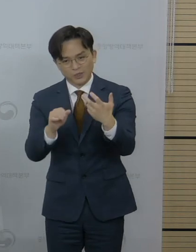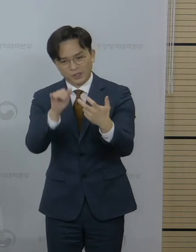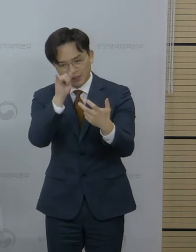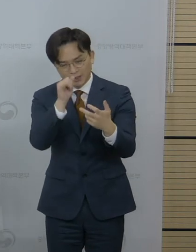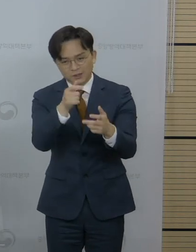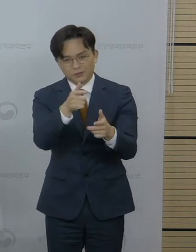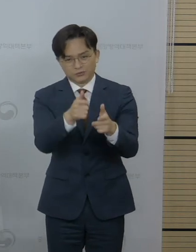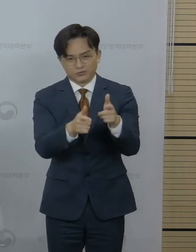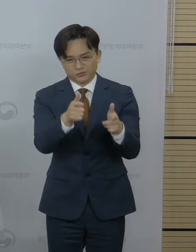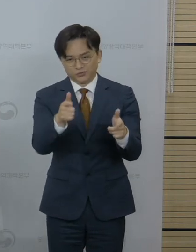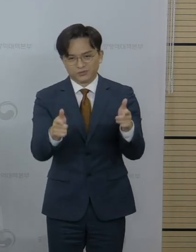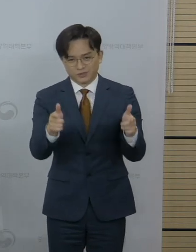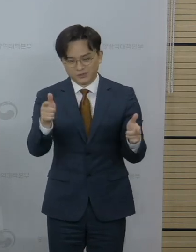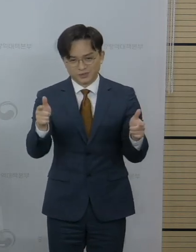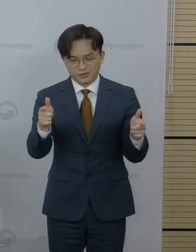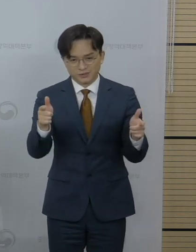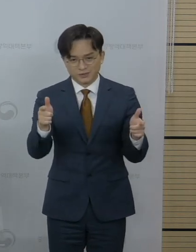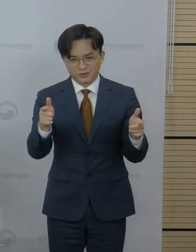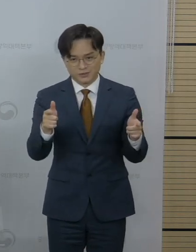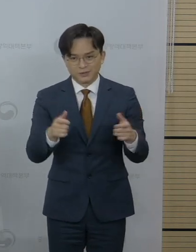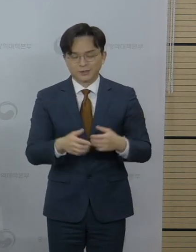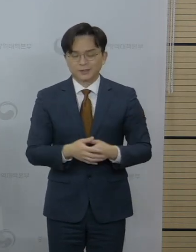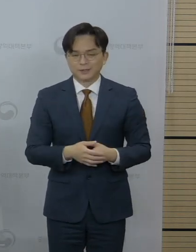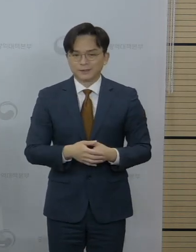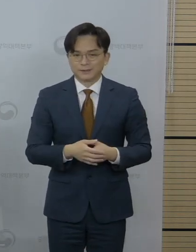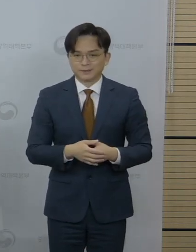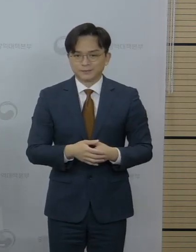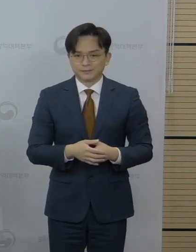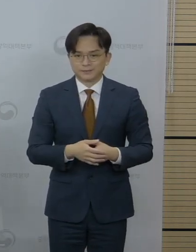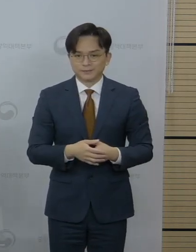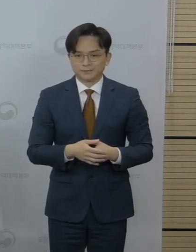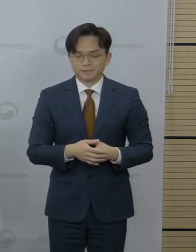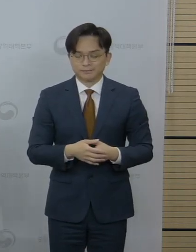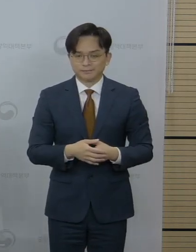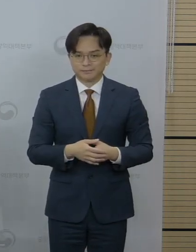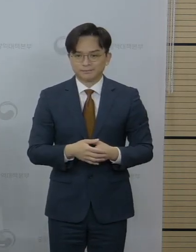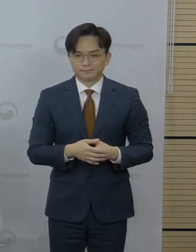증가시키는 그 퍼센트로 표현을 했습니다만 상당히